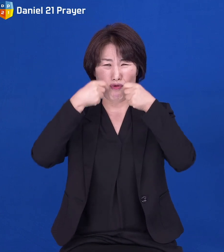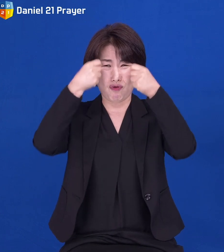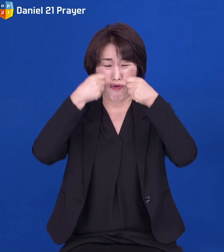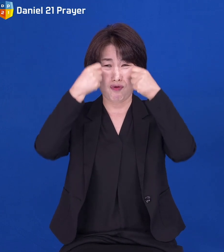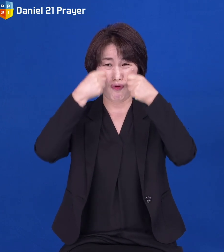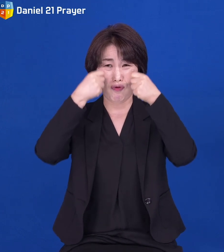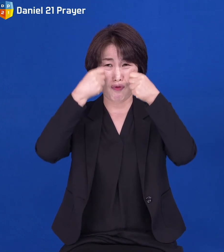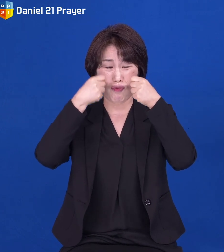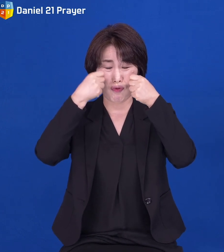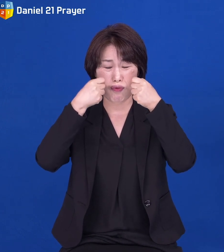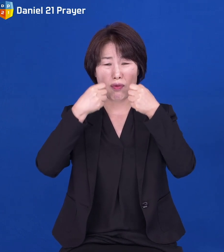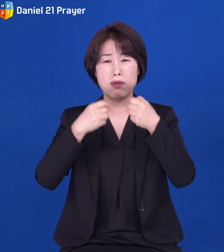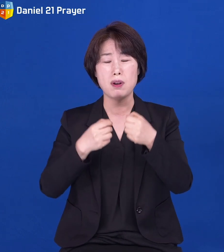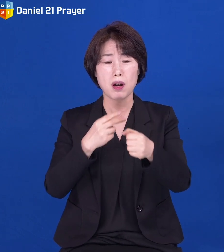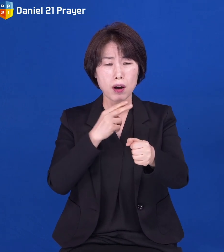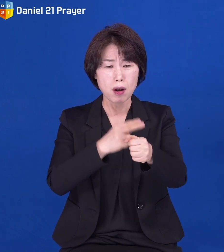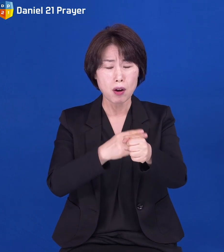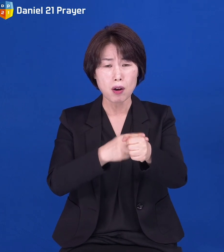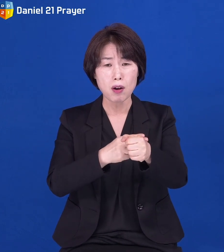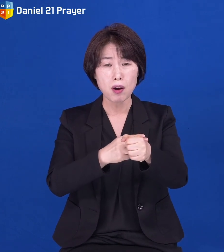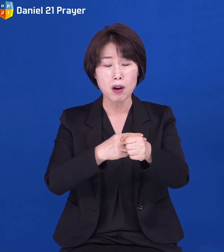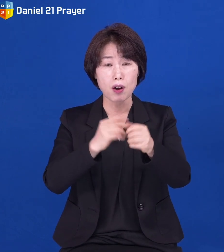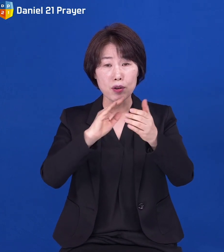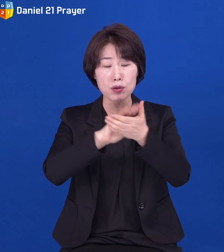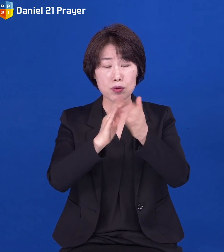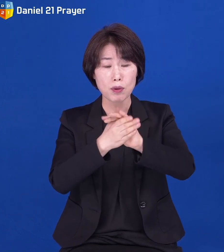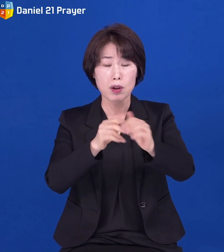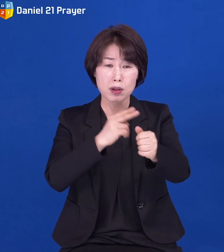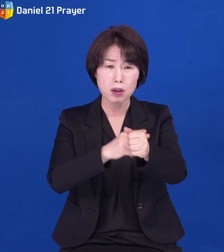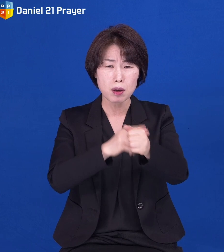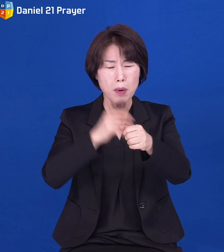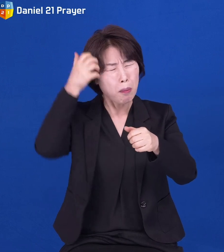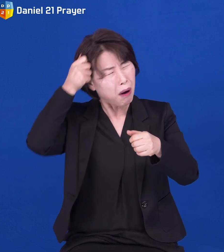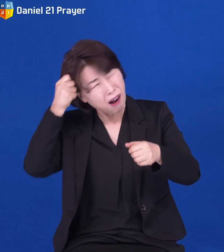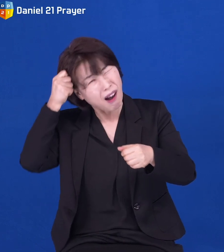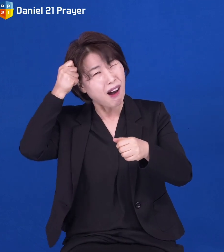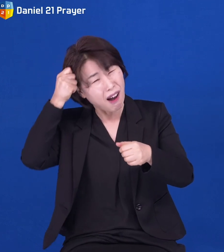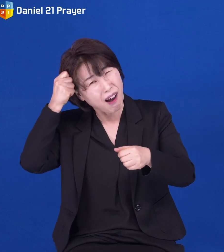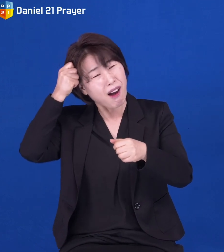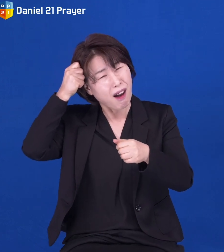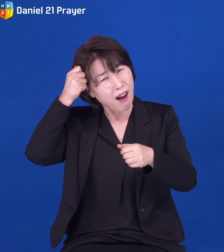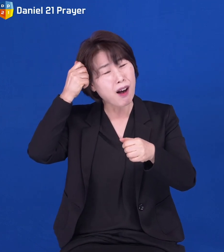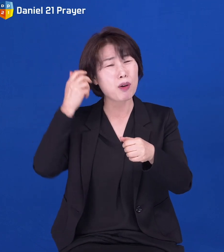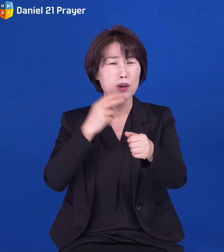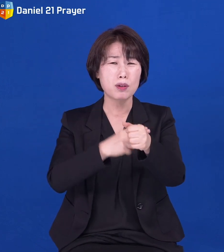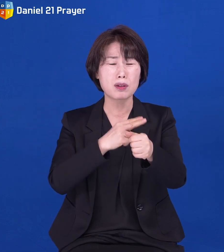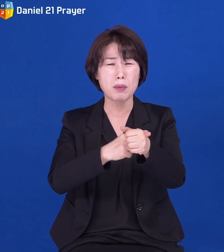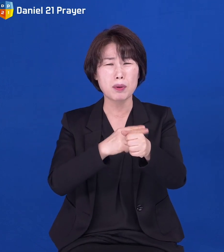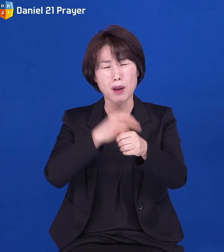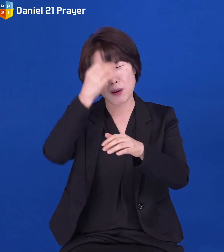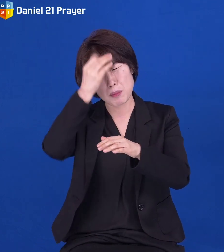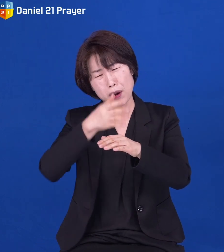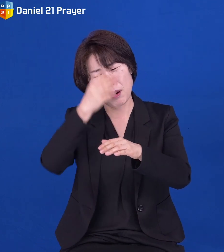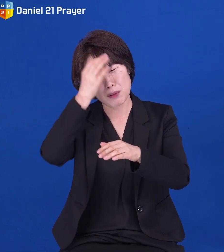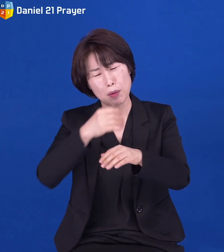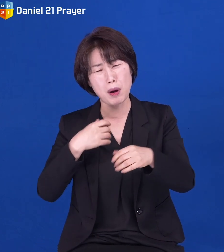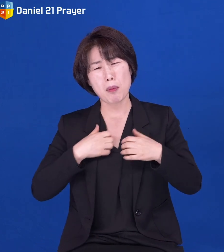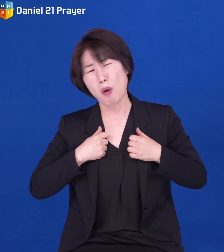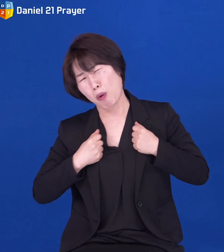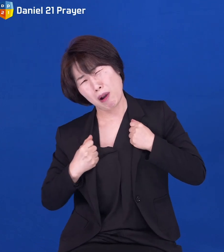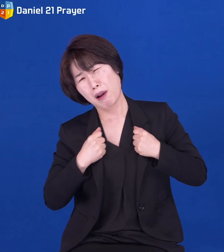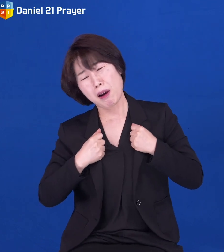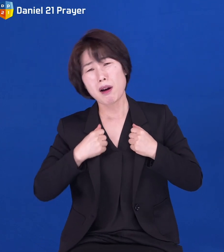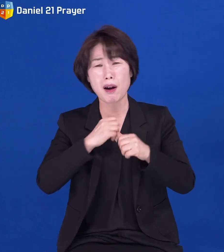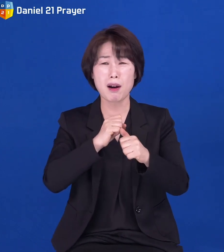기본이고 선생님을 막 잡아 끄는 거예요. 왜 이렇게 머리끄댕이를 잡는지. 나를 잡으면 괜찮은데 선생님을 잡고 막 옷을 막 다 찢어져 있고 막